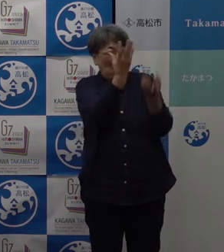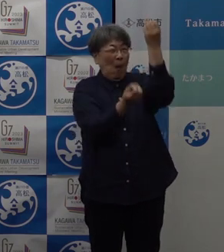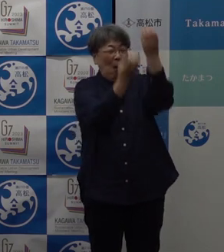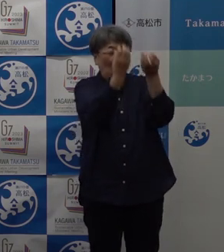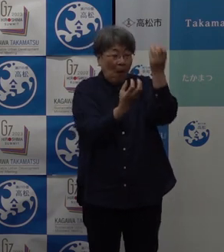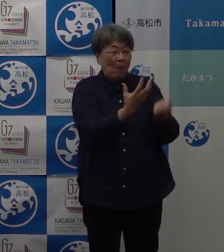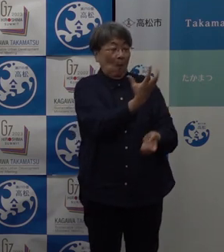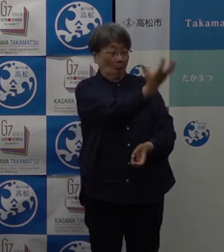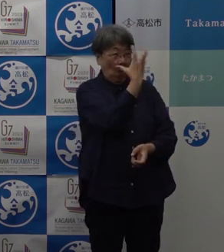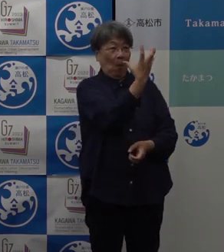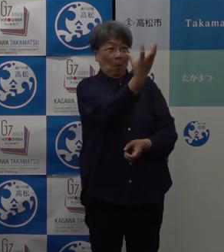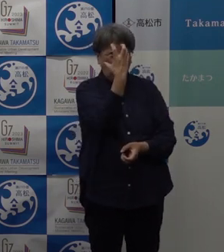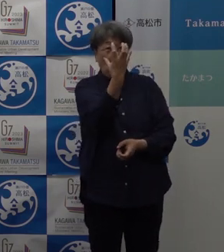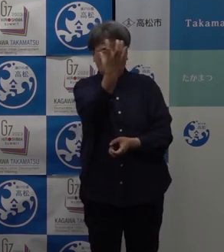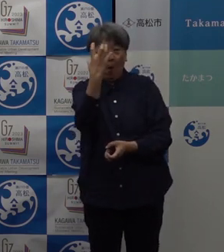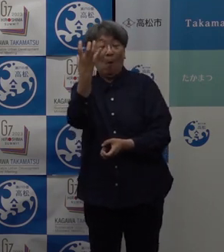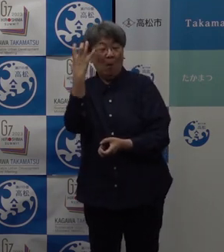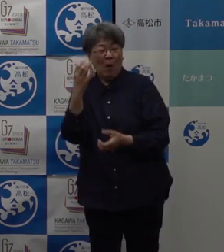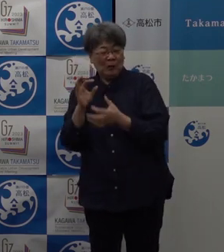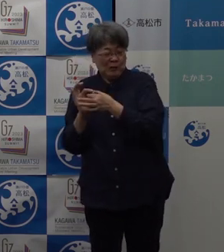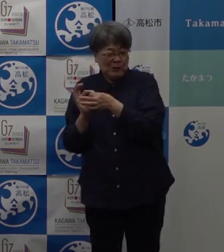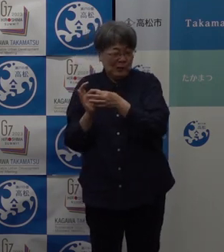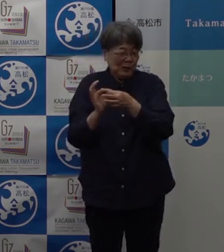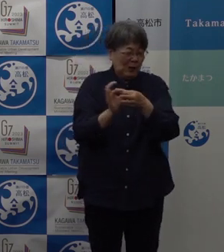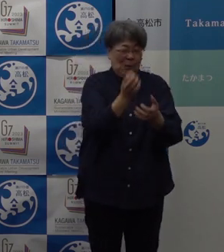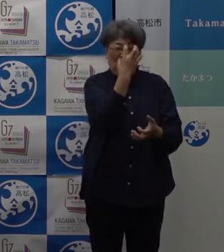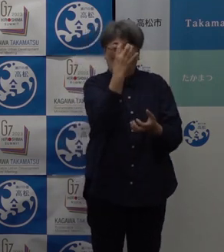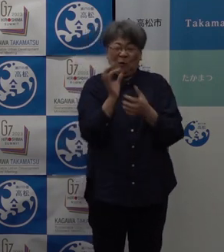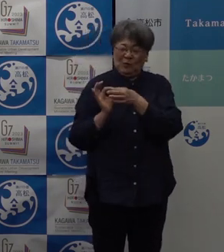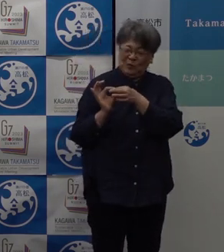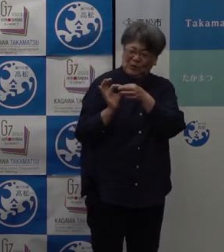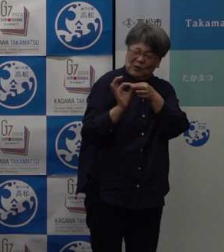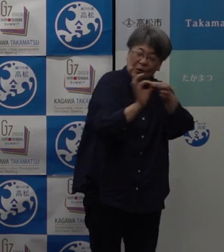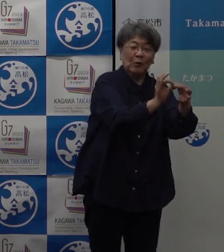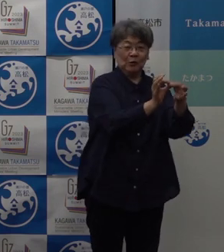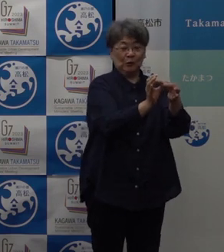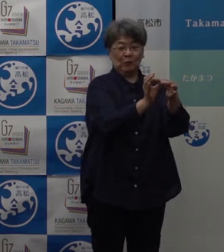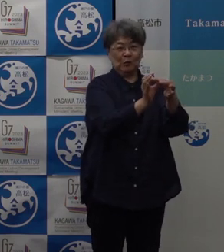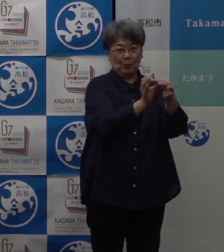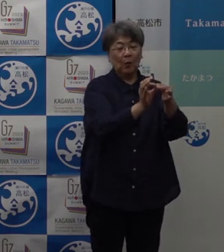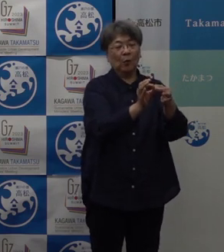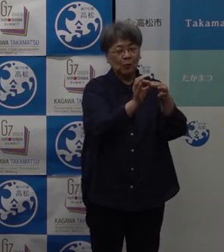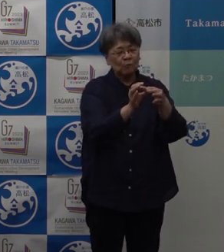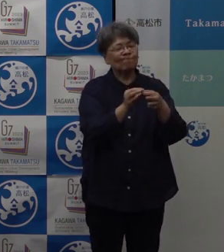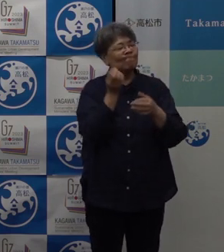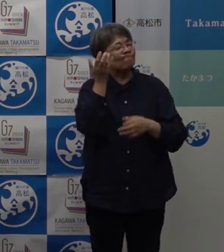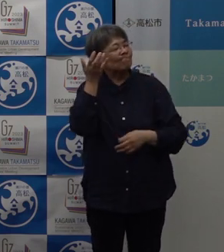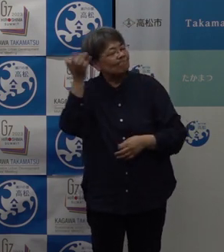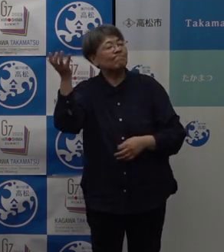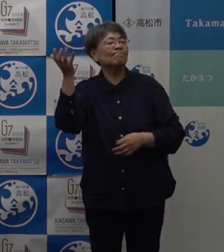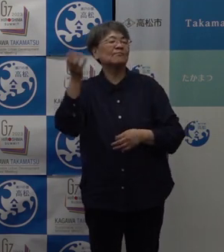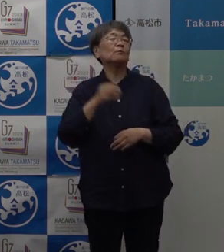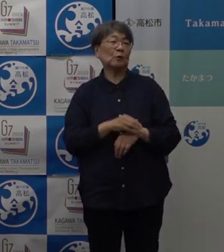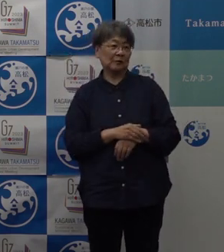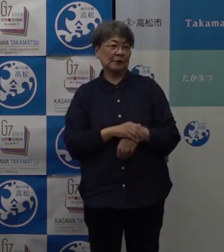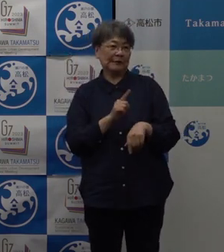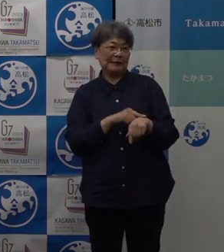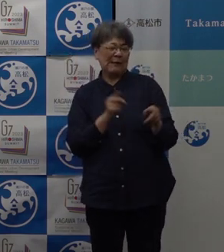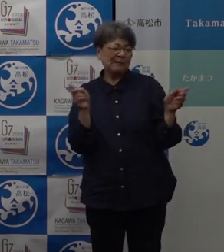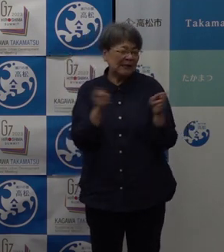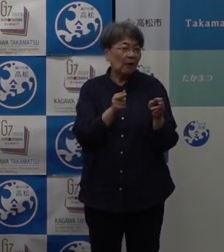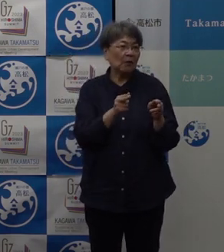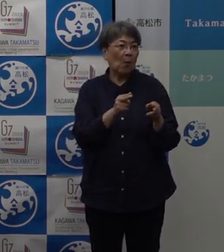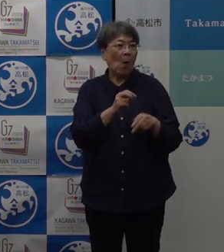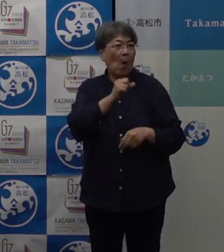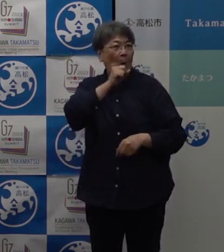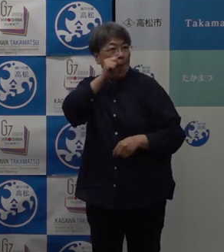のクライマックスが続くような、そういう形での、華やかな大会にしたいと、時間は短くても華やかな